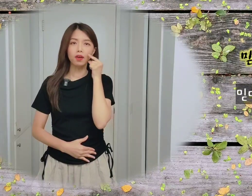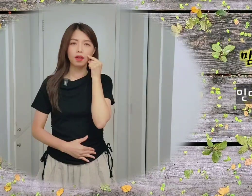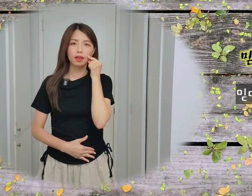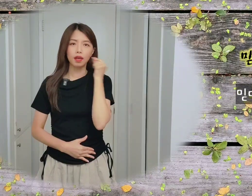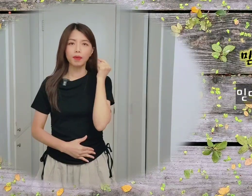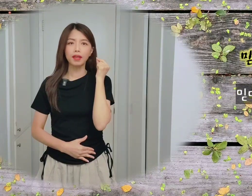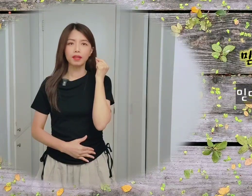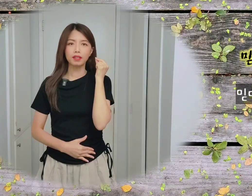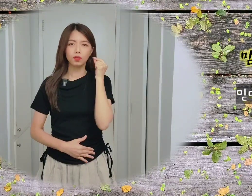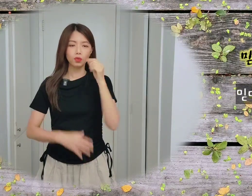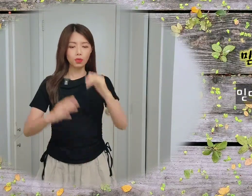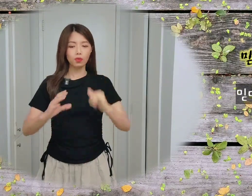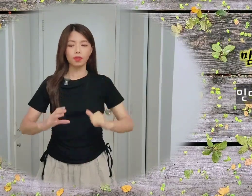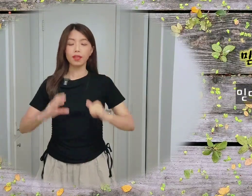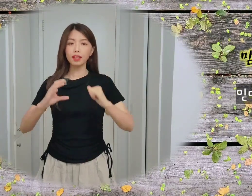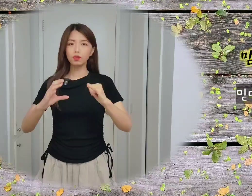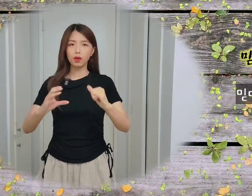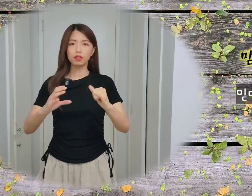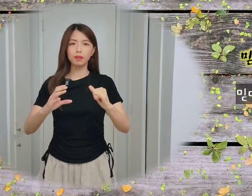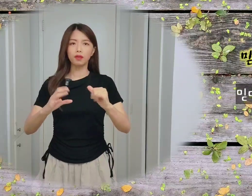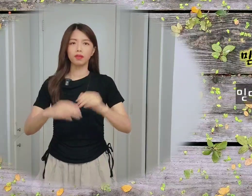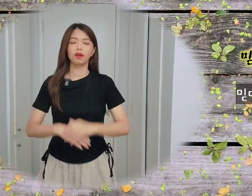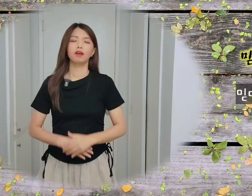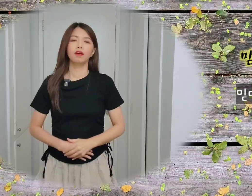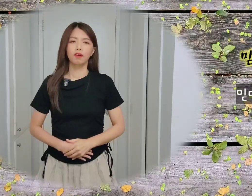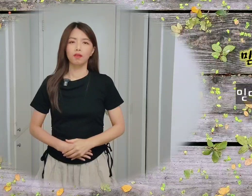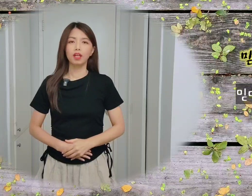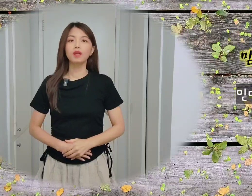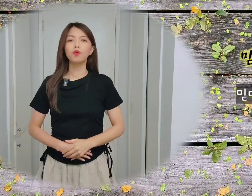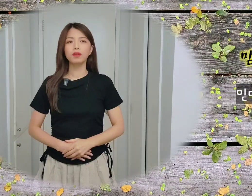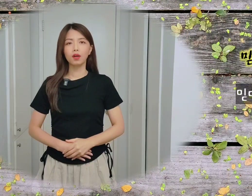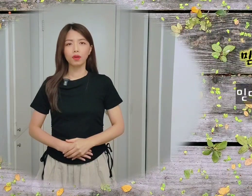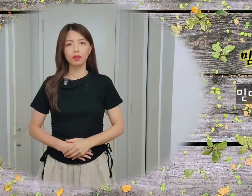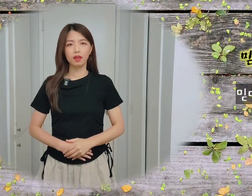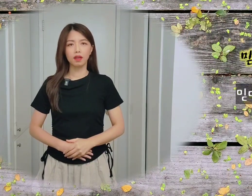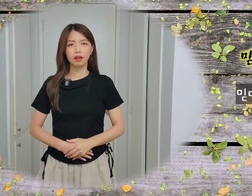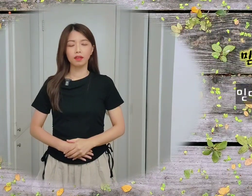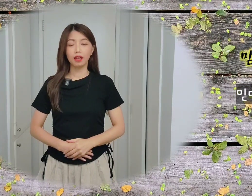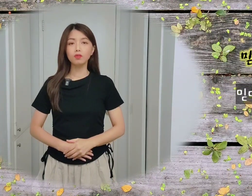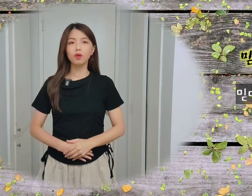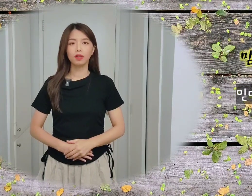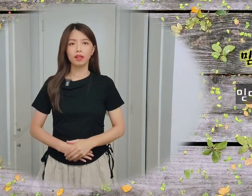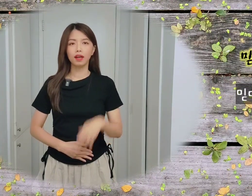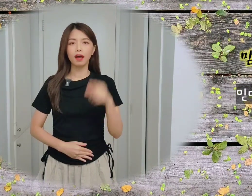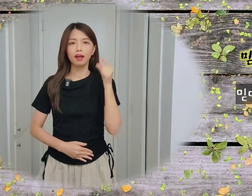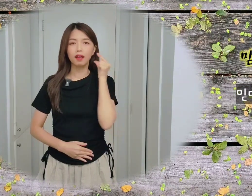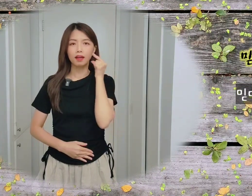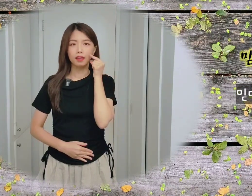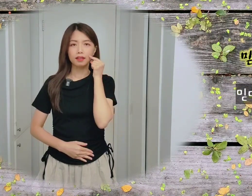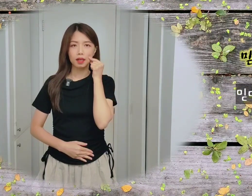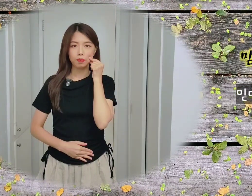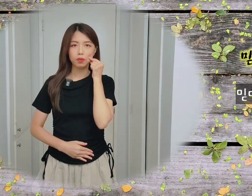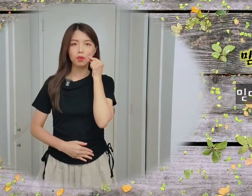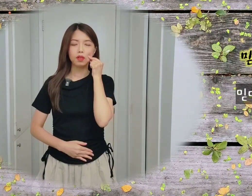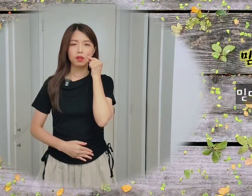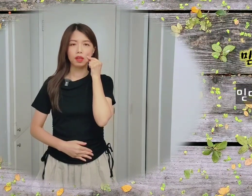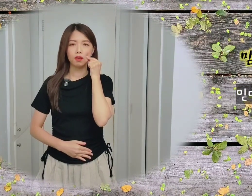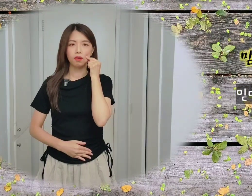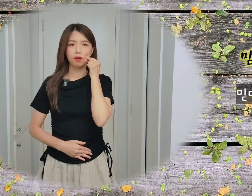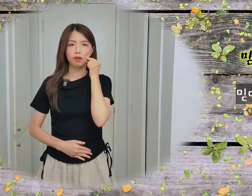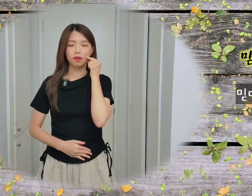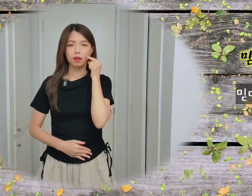돼요. 잡아당기시고 세상 수어 하시면 일본이라고 한 뜻의 다른 수어가 되니까 그냥 잡고